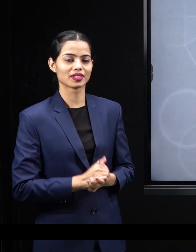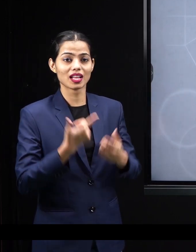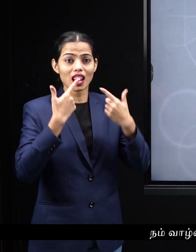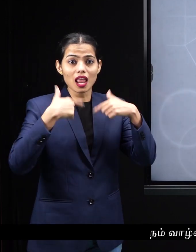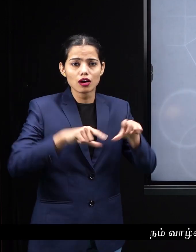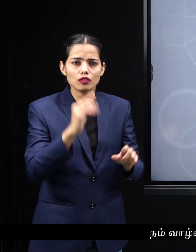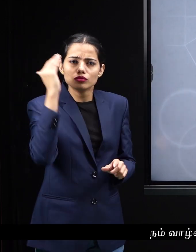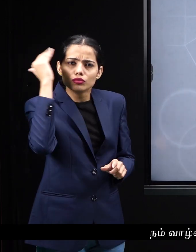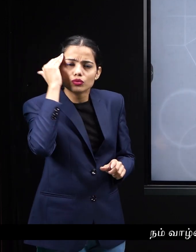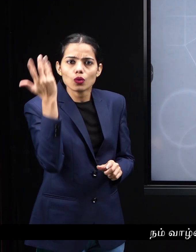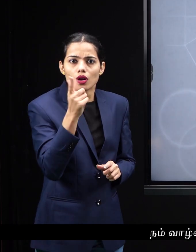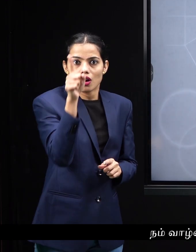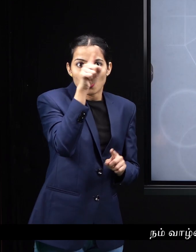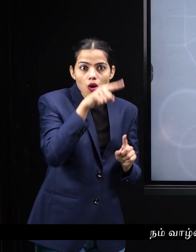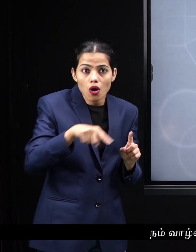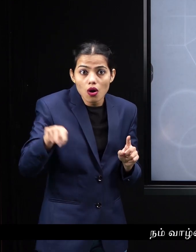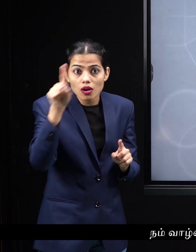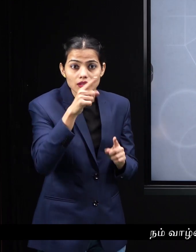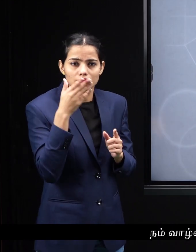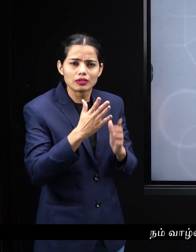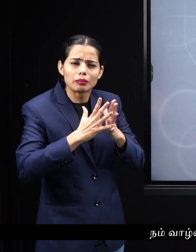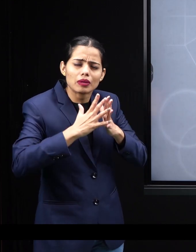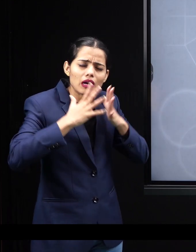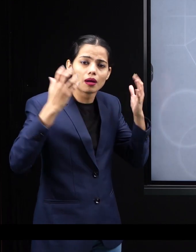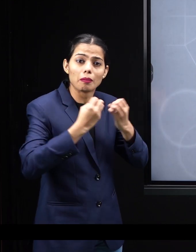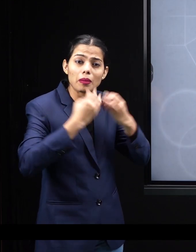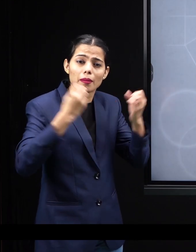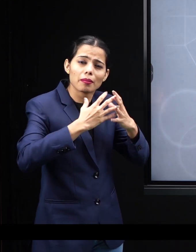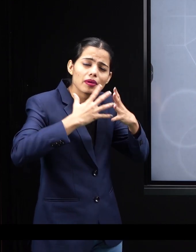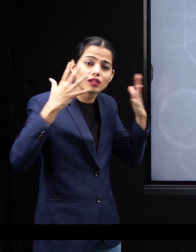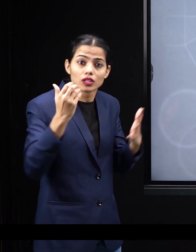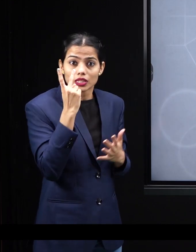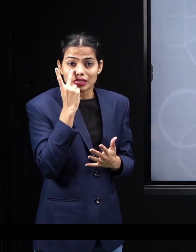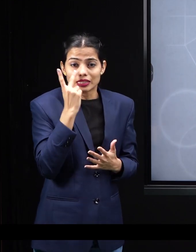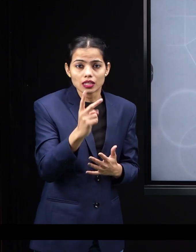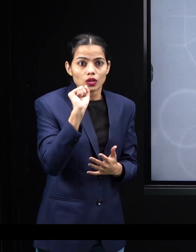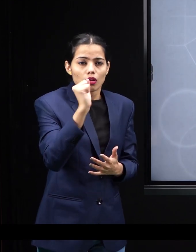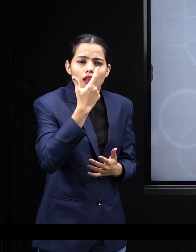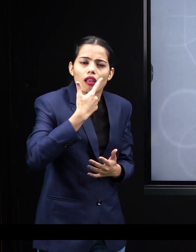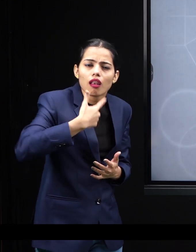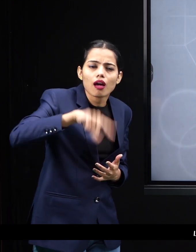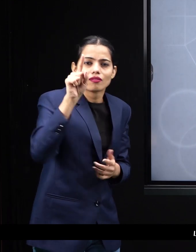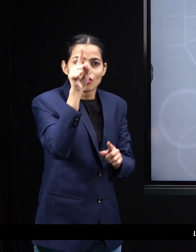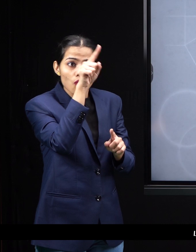நம் வாழ்வில் வட்டமான பல பொருட்கள் உள்ளன. கடிகாரம், டாட்போர்டு, மாட்டுவண்டி